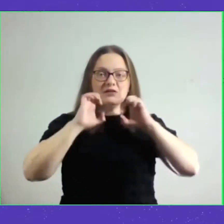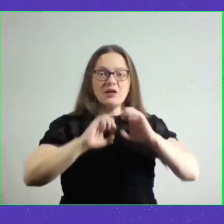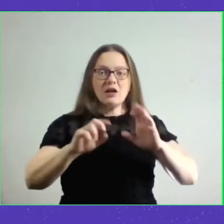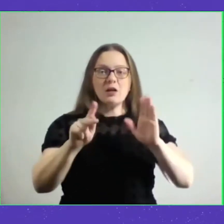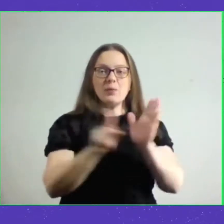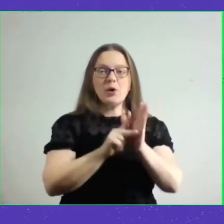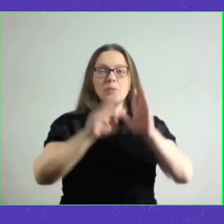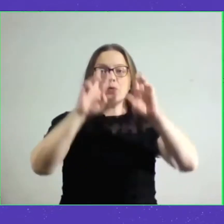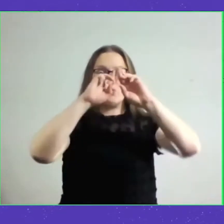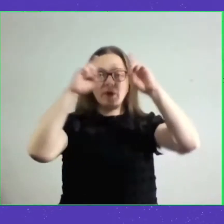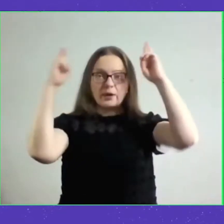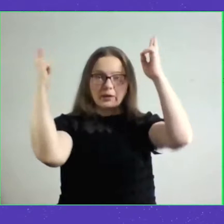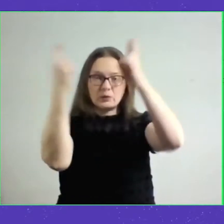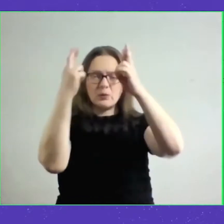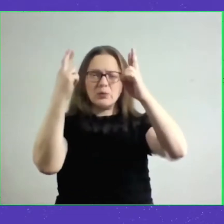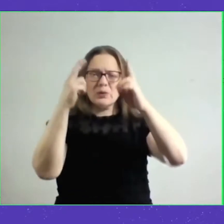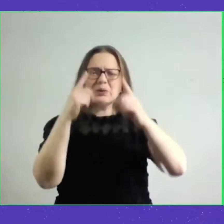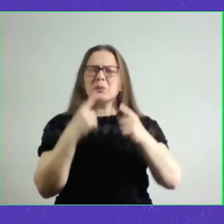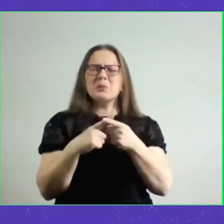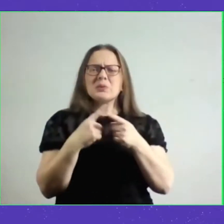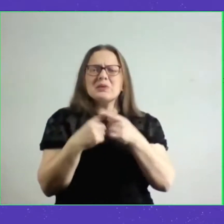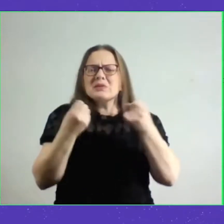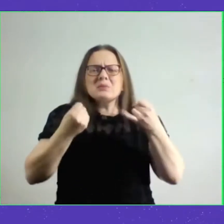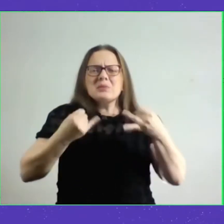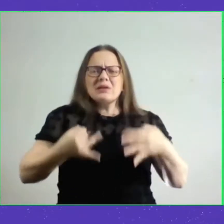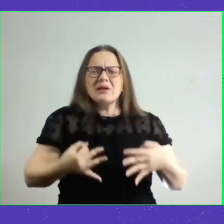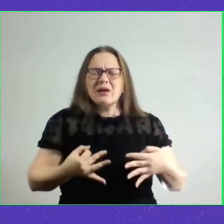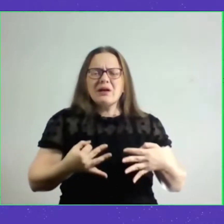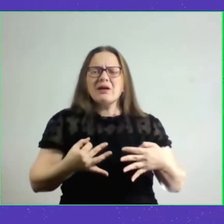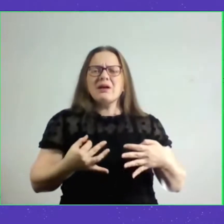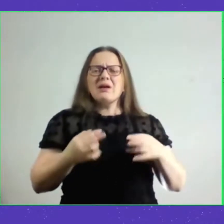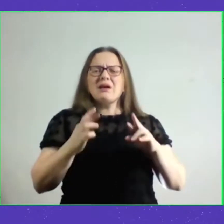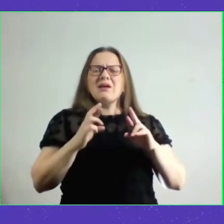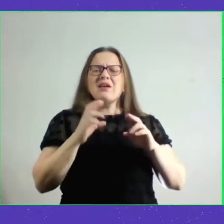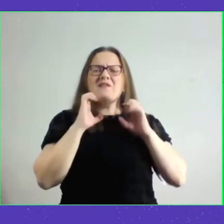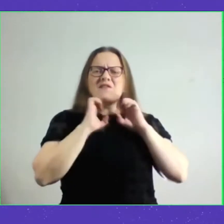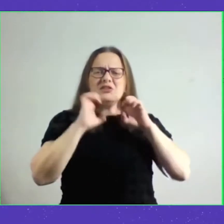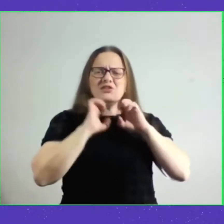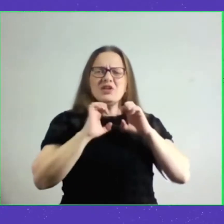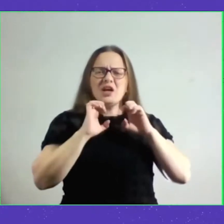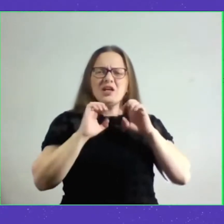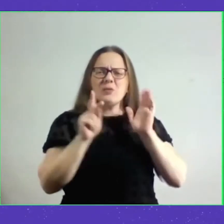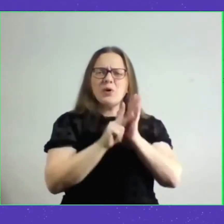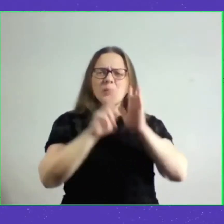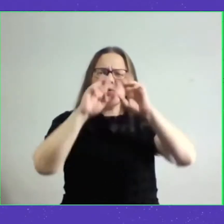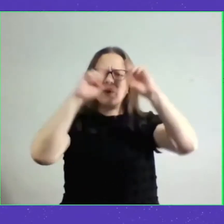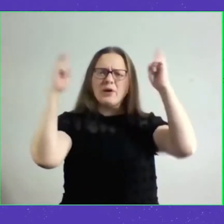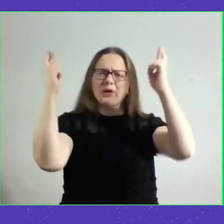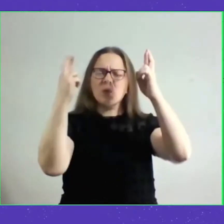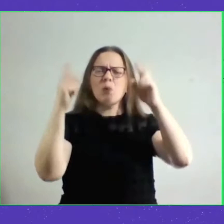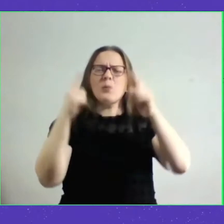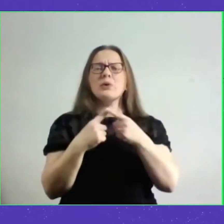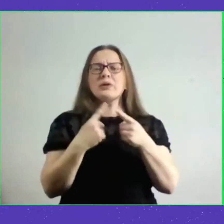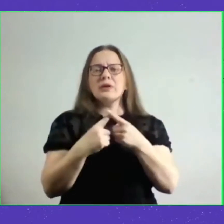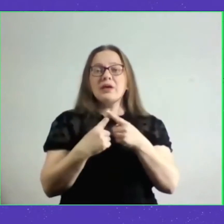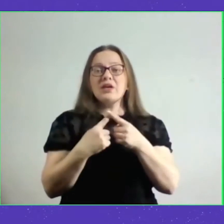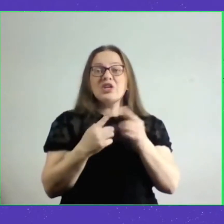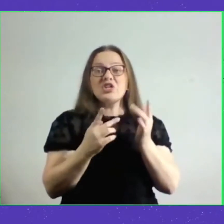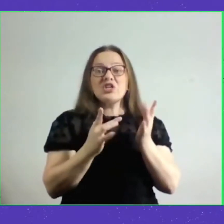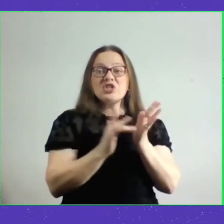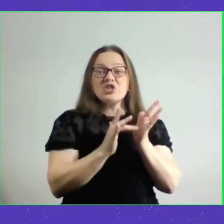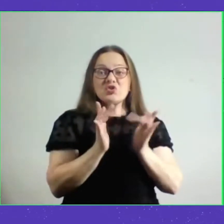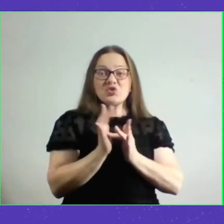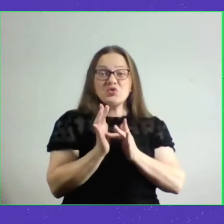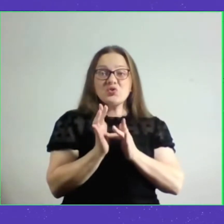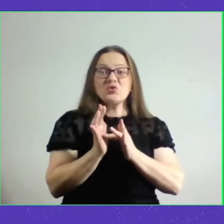estamos já vivendo momentos que antecedem, que está muito próximo da volta do Senhor. Nós temos que